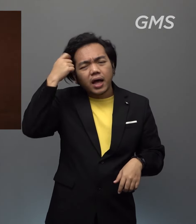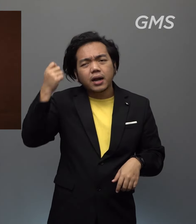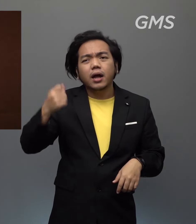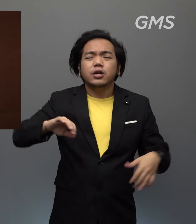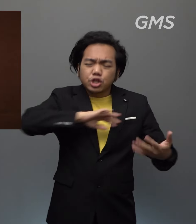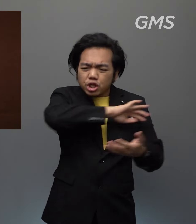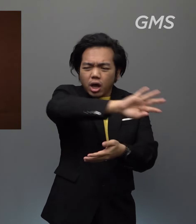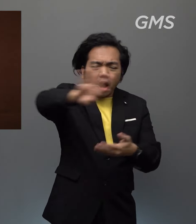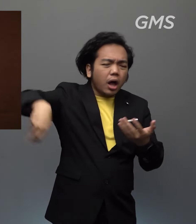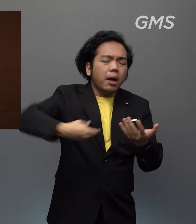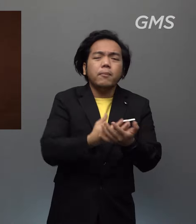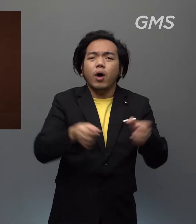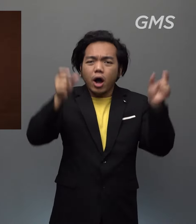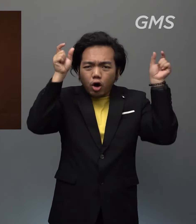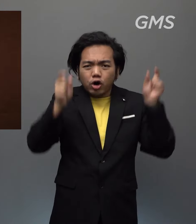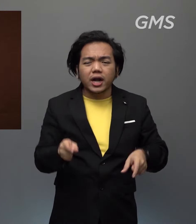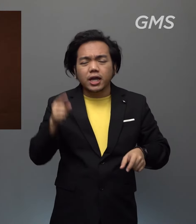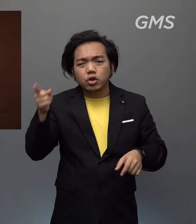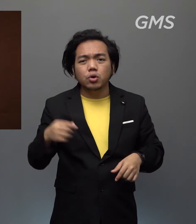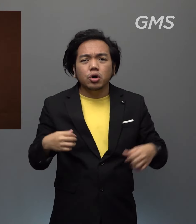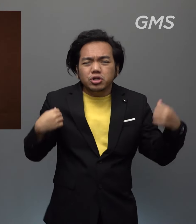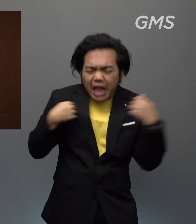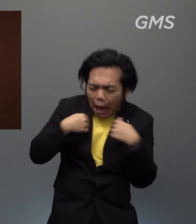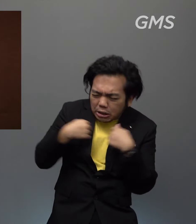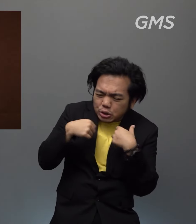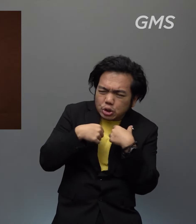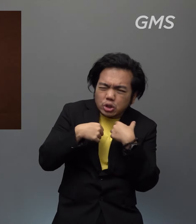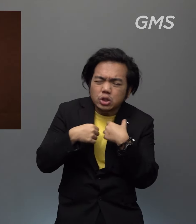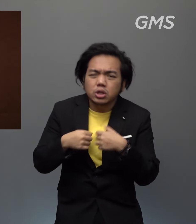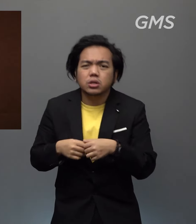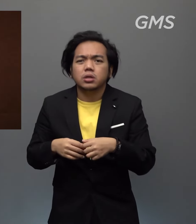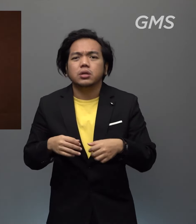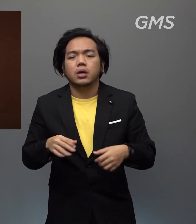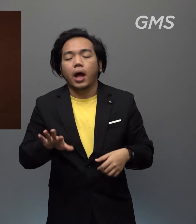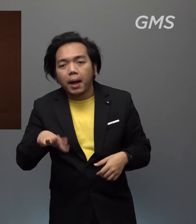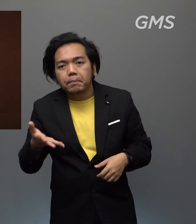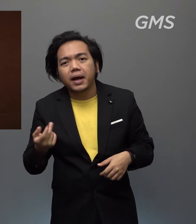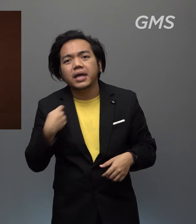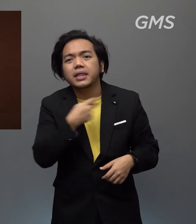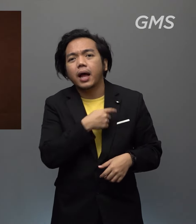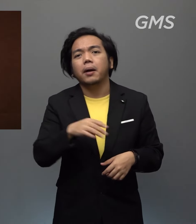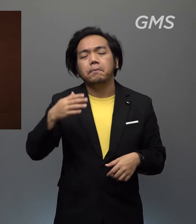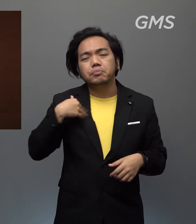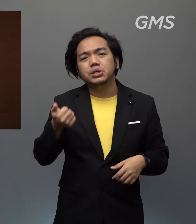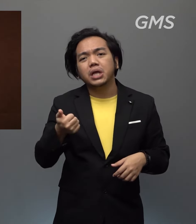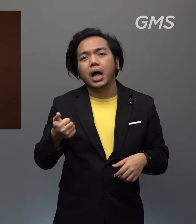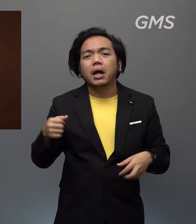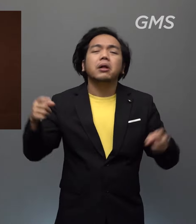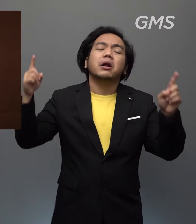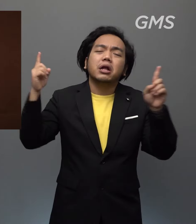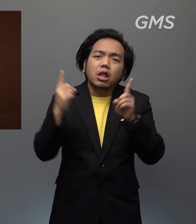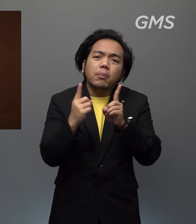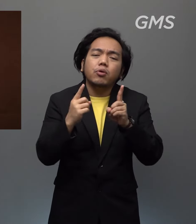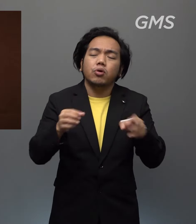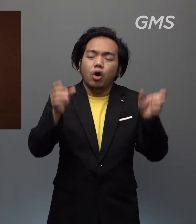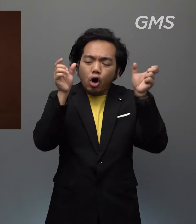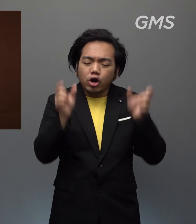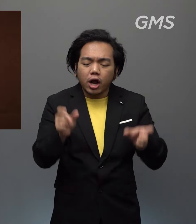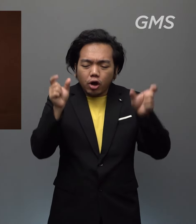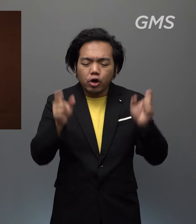karena semuanya juga melarat, apa kita masih bisa ketemu dengan sejumlah orang yang